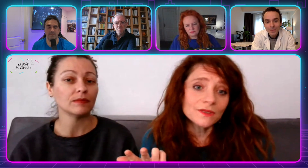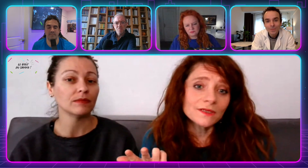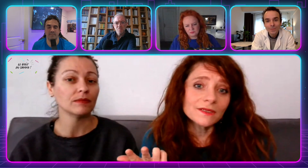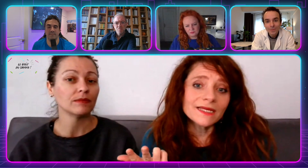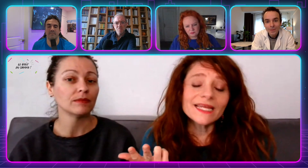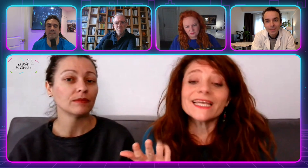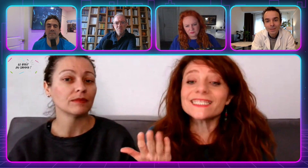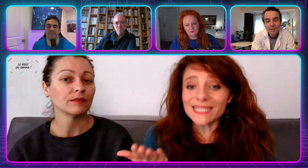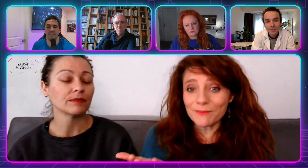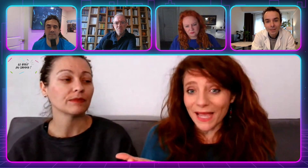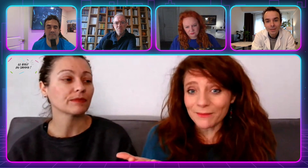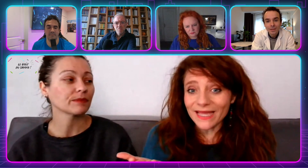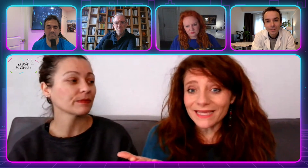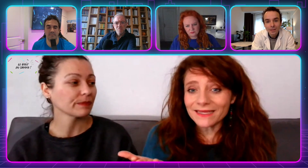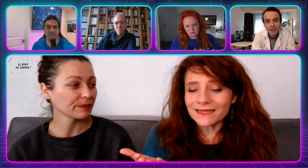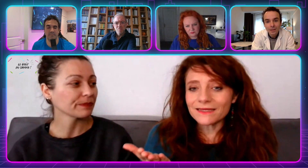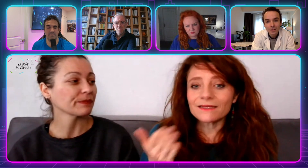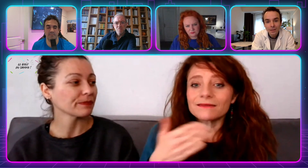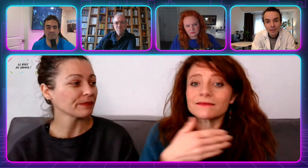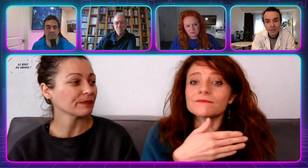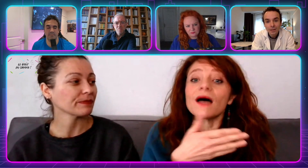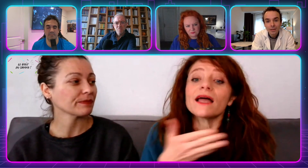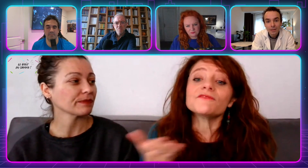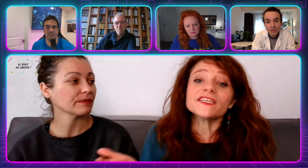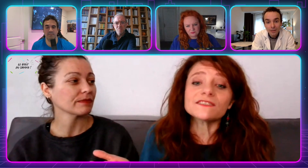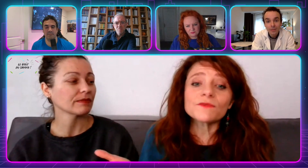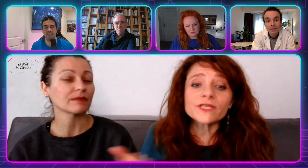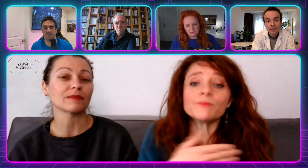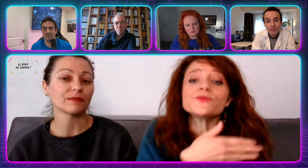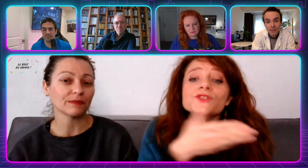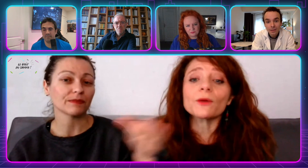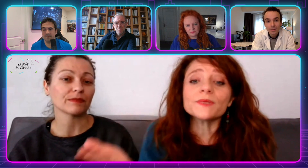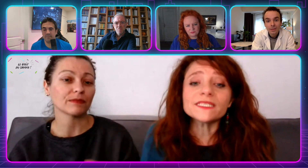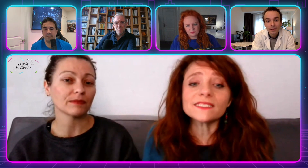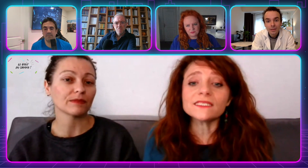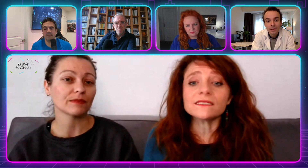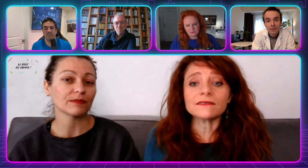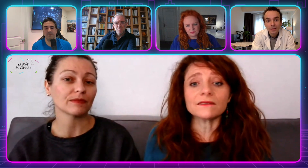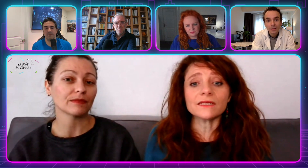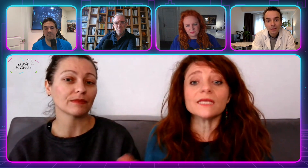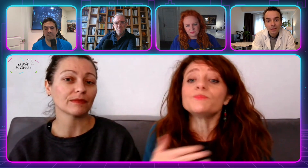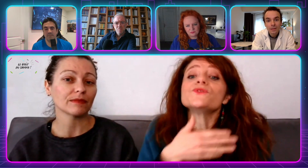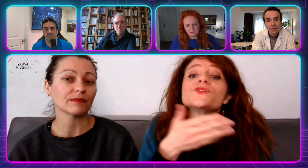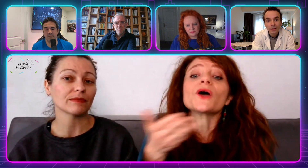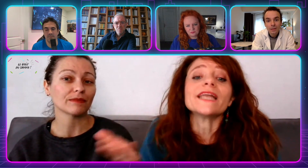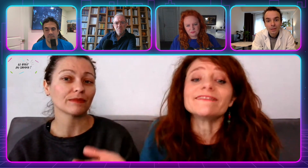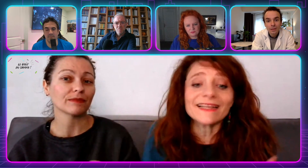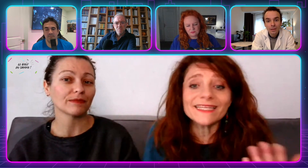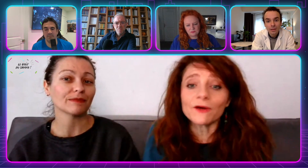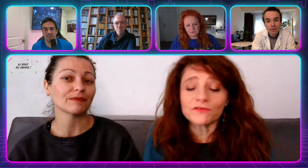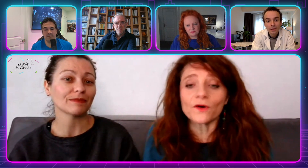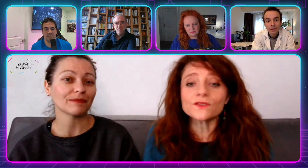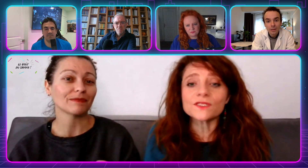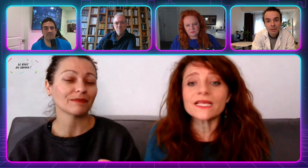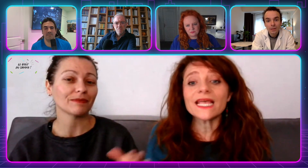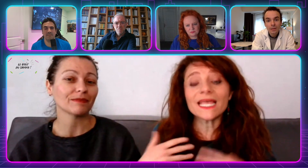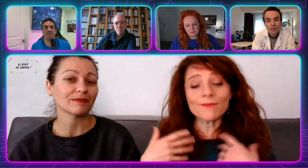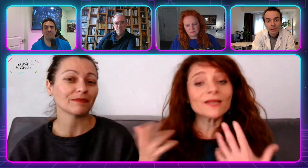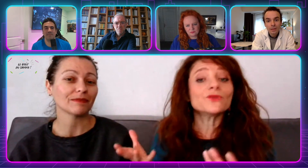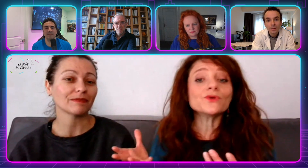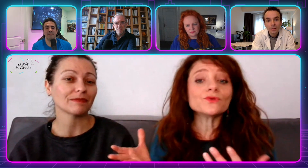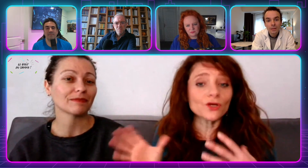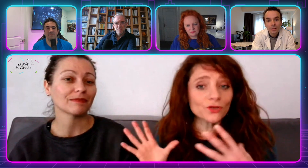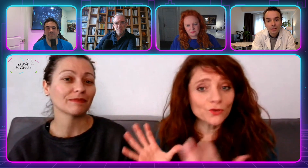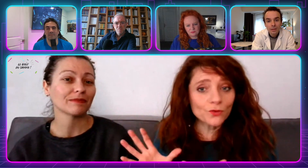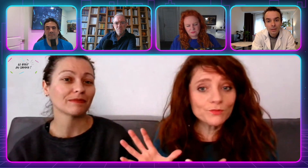passion. Et ça permet, effectivement, il y a plusieurs Betty et plusieurs Nathalie en France.